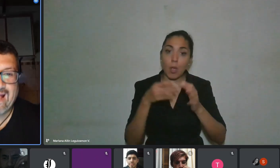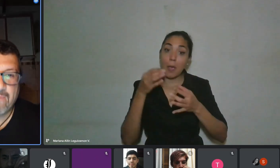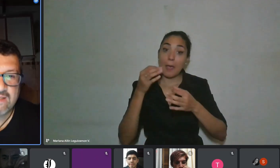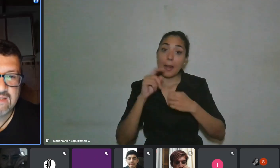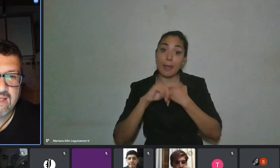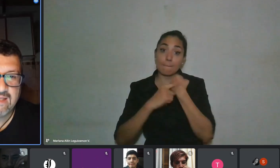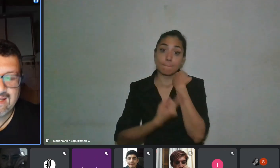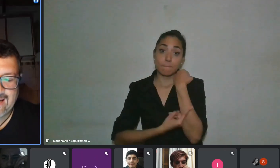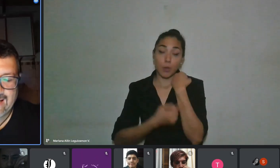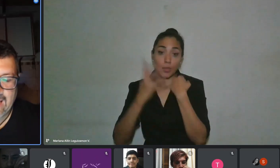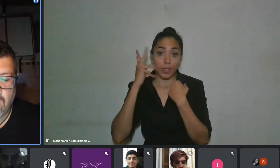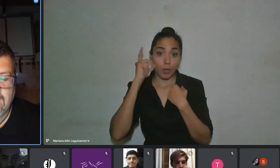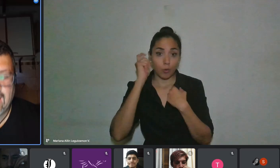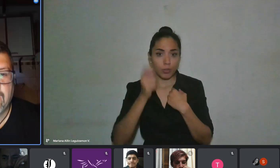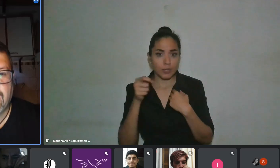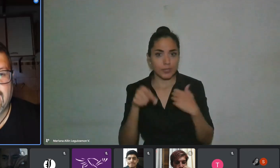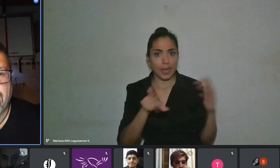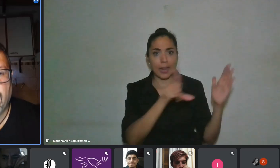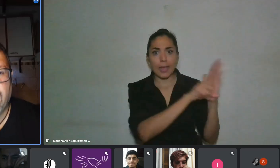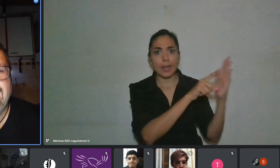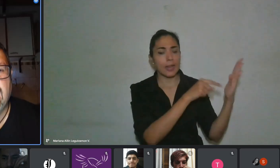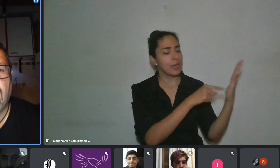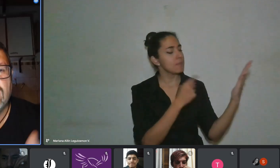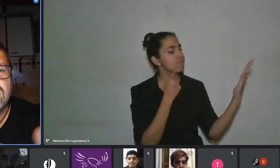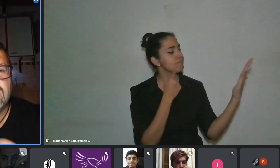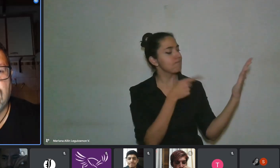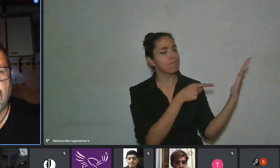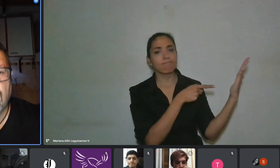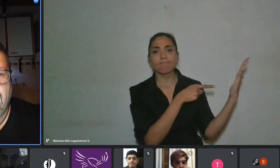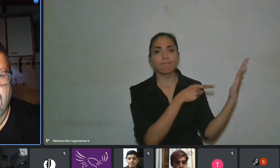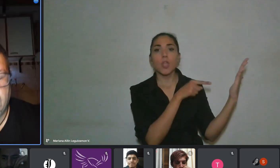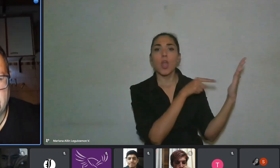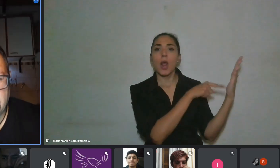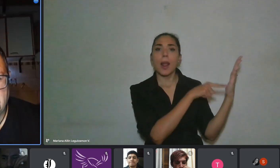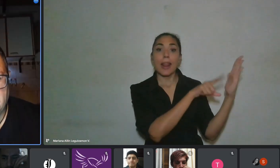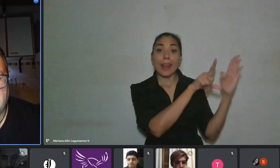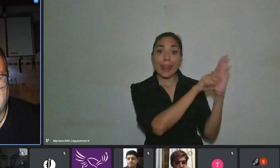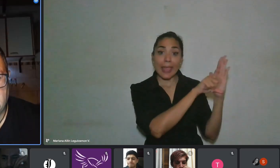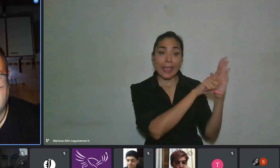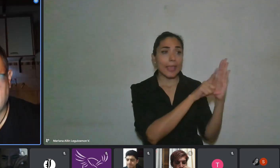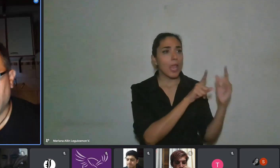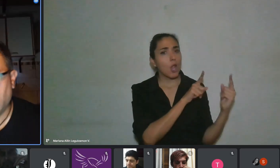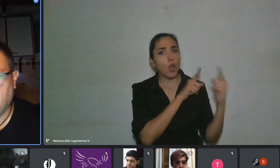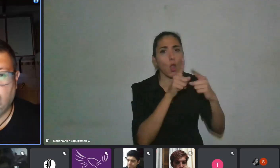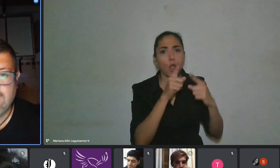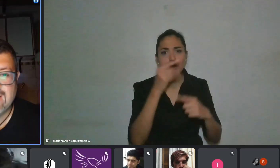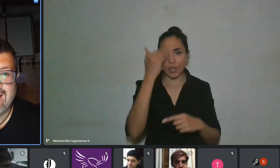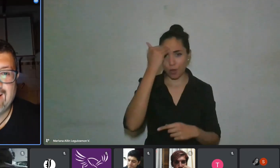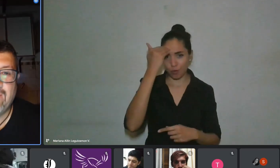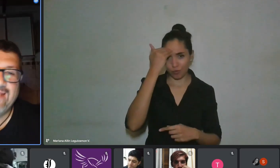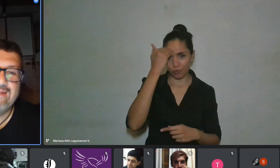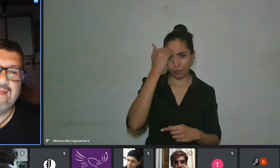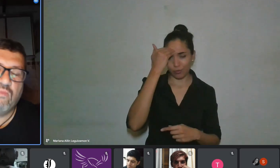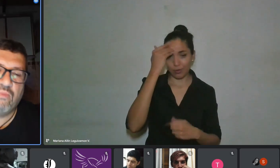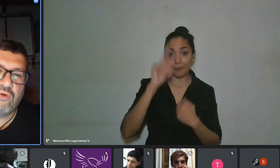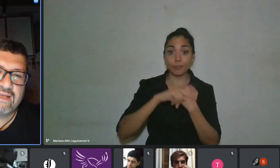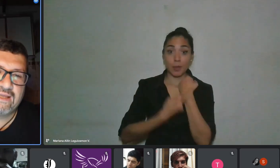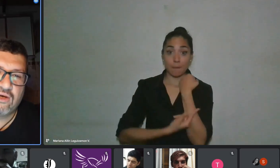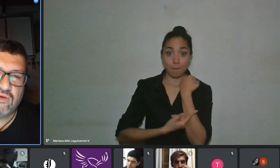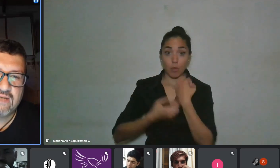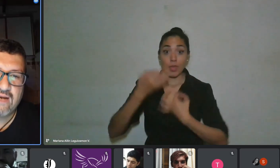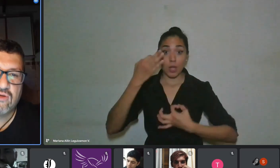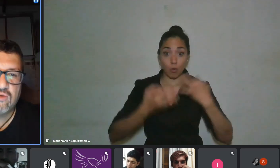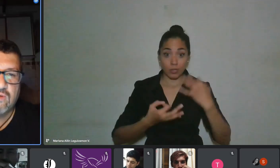una capacidad de declarar a una ley, por ejemplo, inconstitucional. Entonces el Poder Judicial también tiene un poder